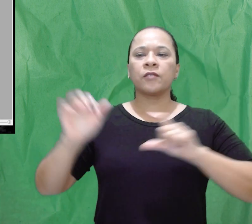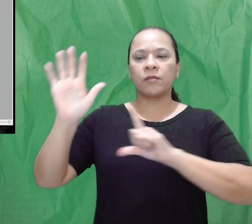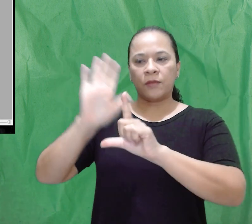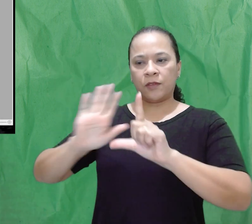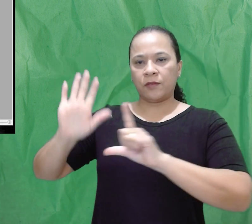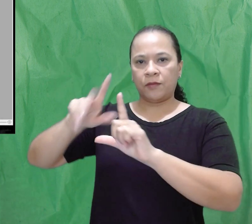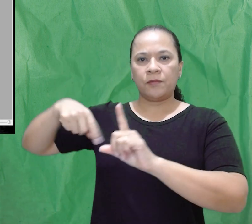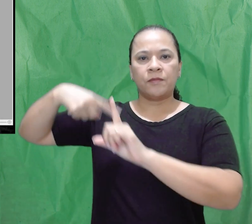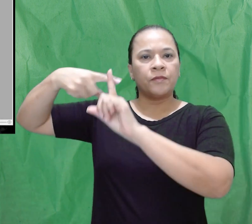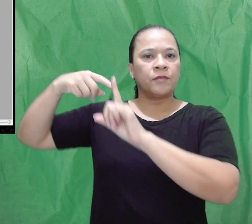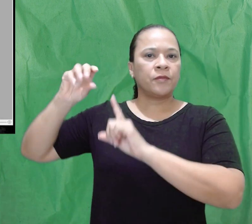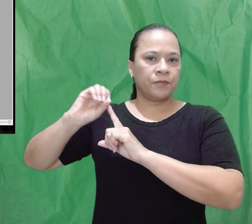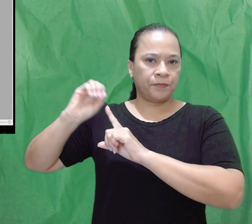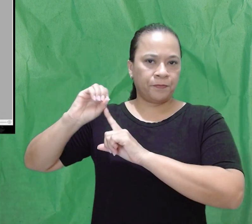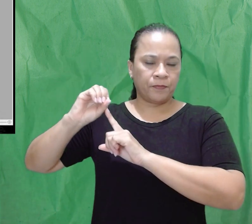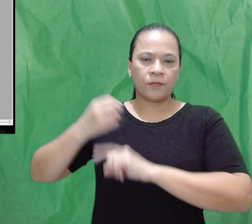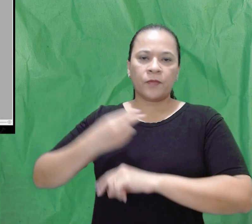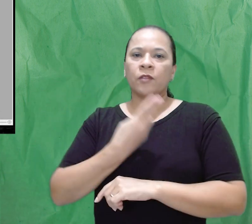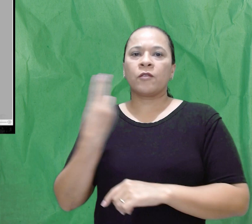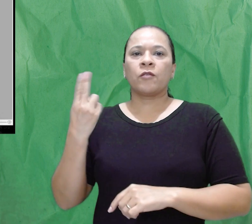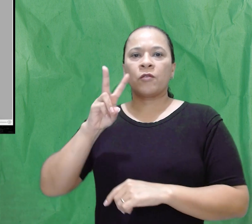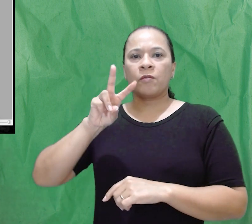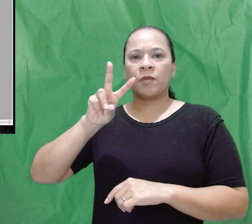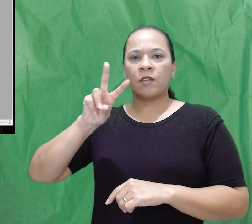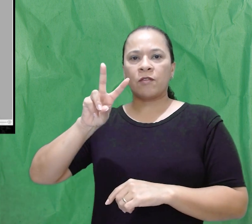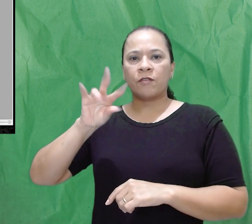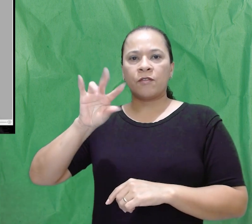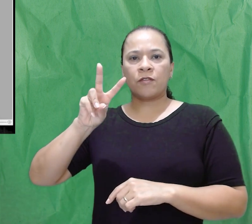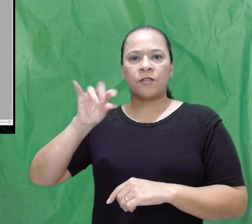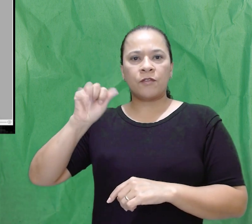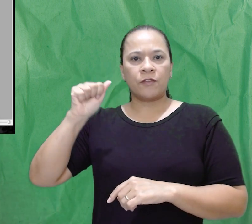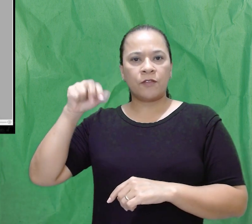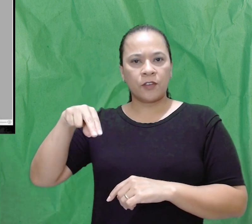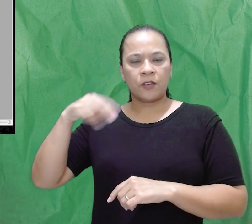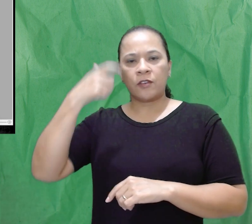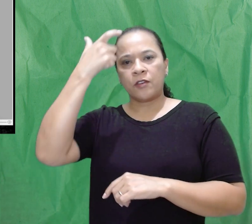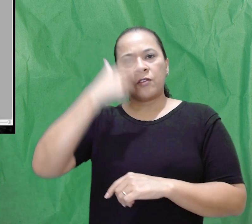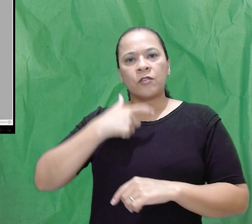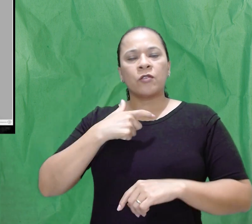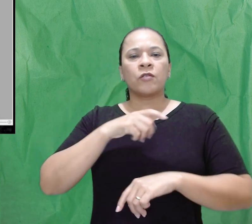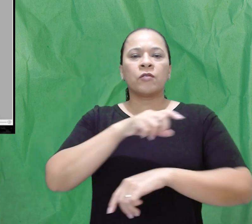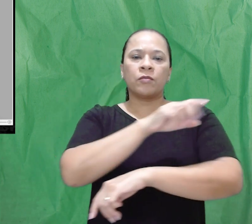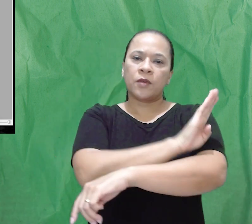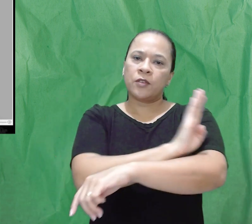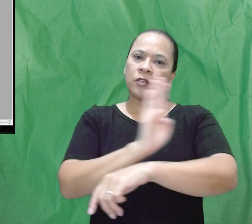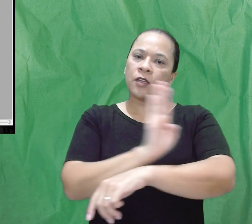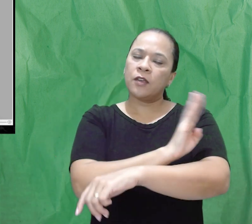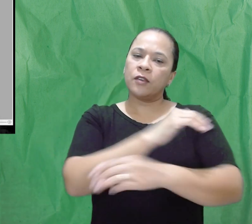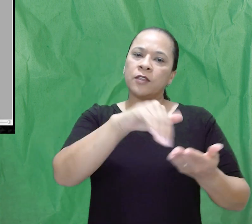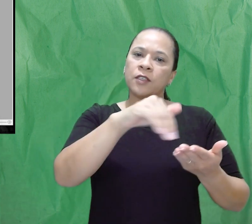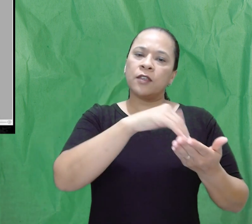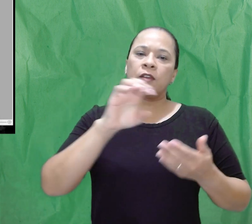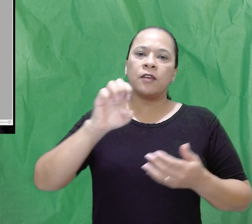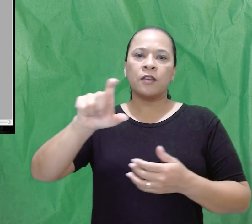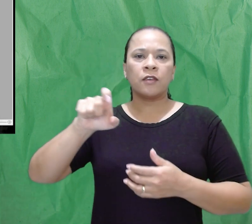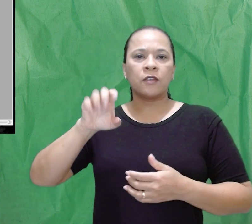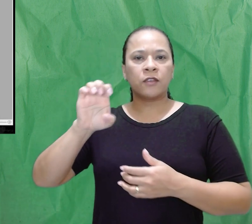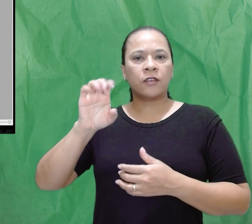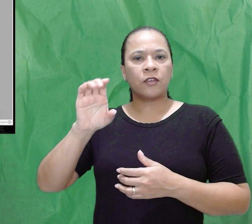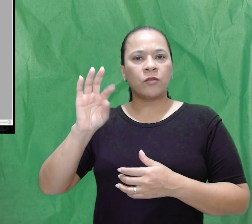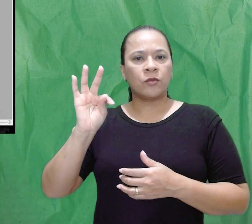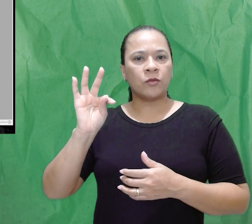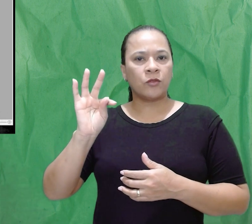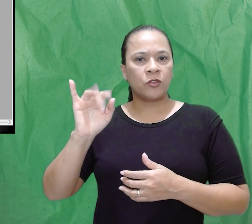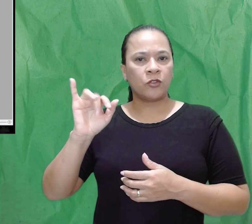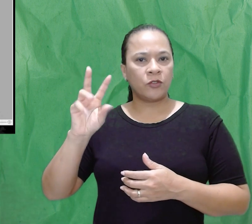da plataforma Mais IFMG. Eu me chamo Vivian, sou bacharel em Secretariado Executivo pela Universidade